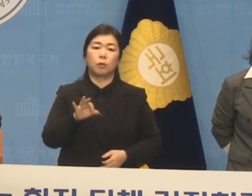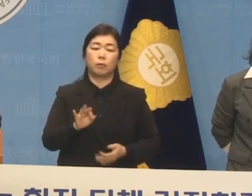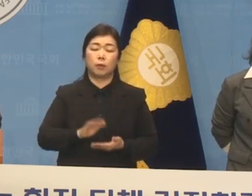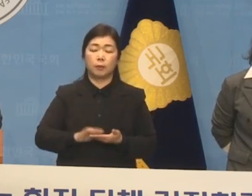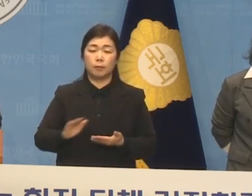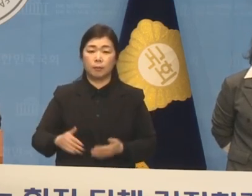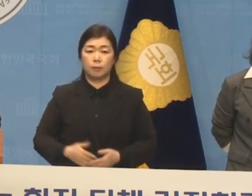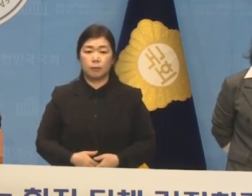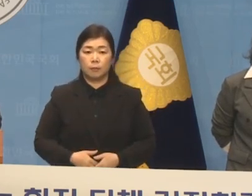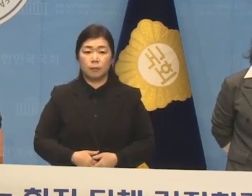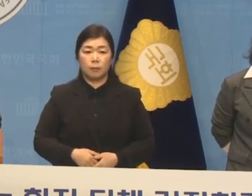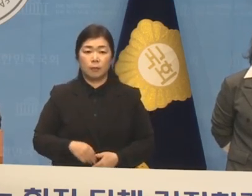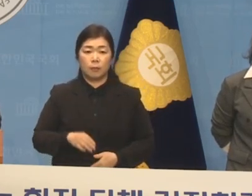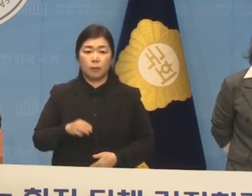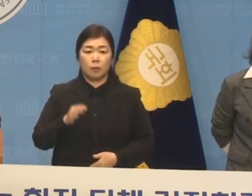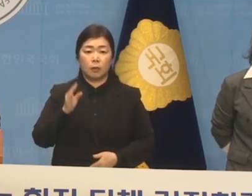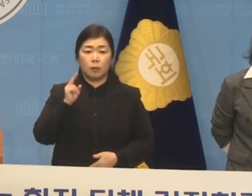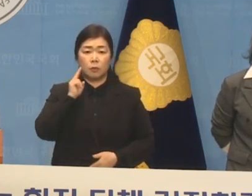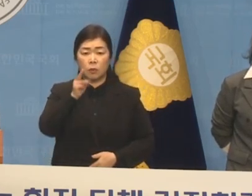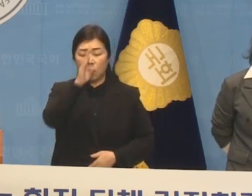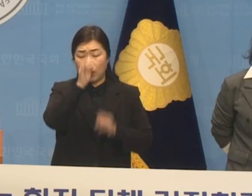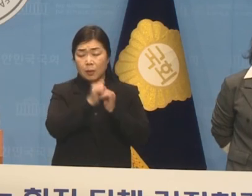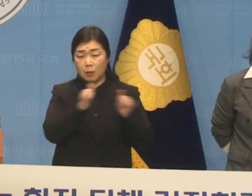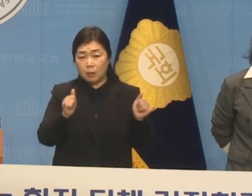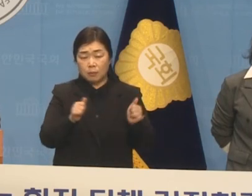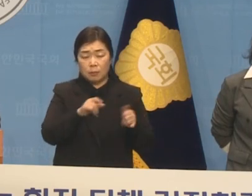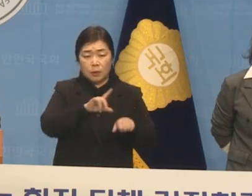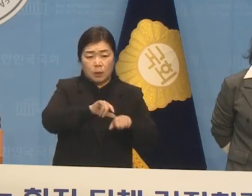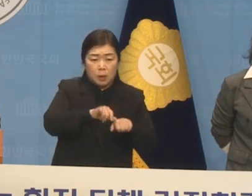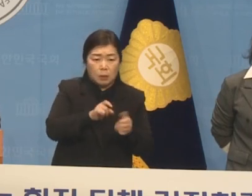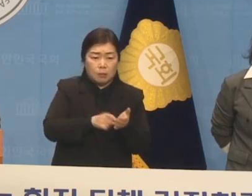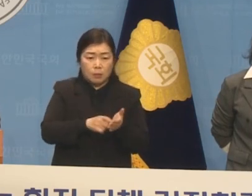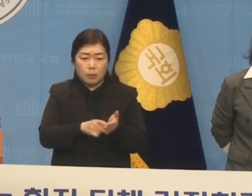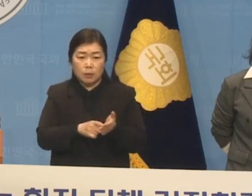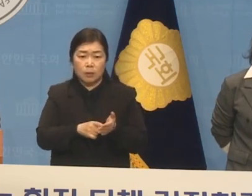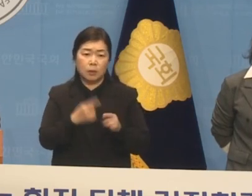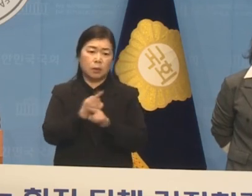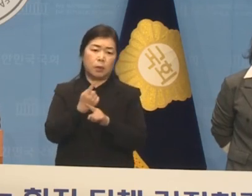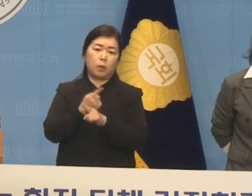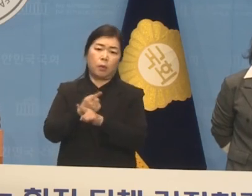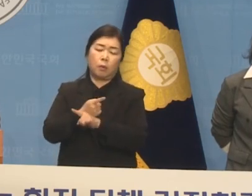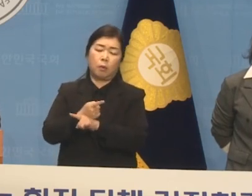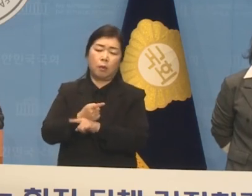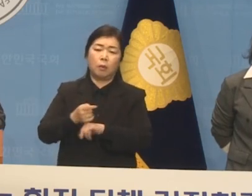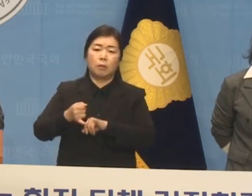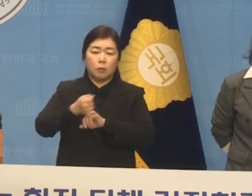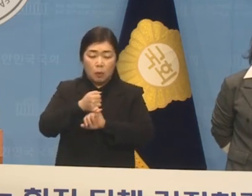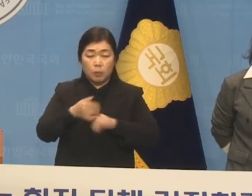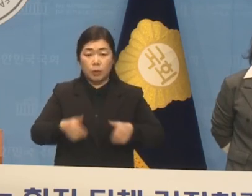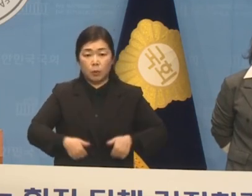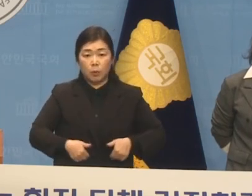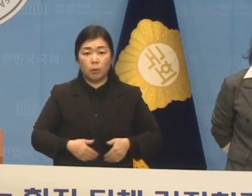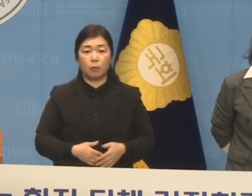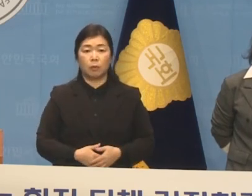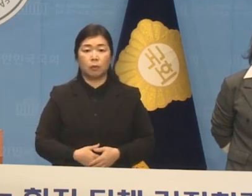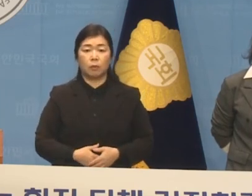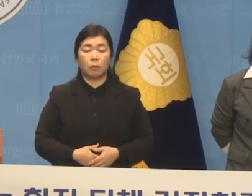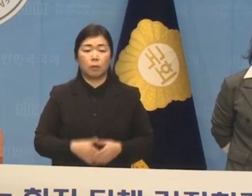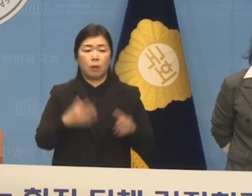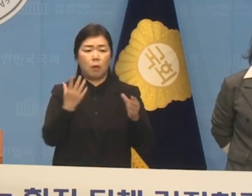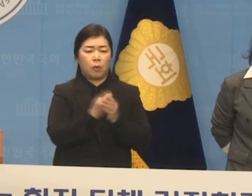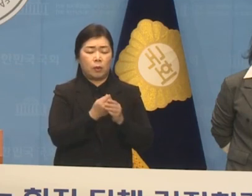중증 환자들은 총각을 낮추는 치료와 스케줄을 소화해낸다고 해도 그